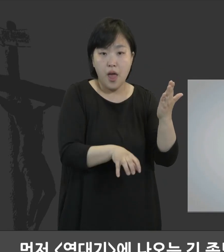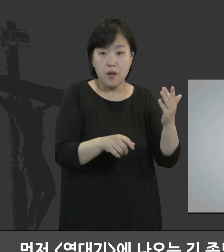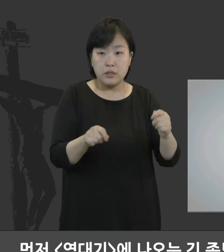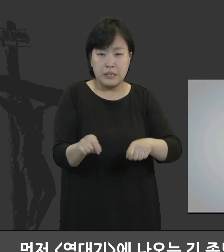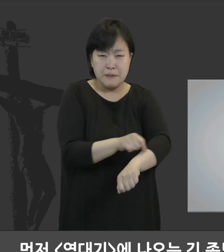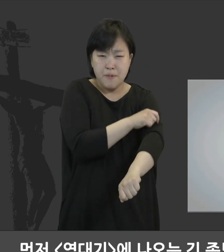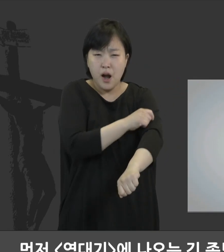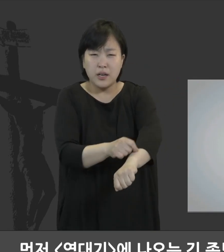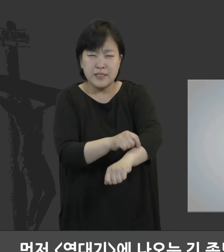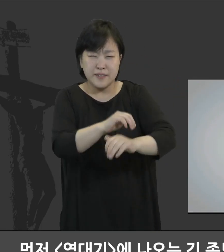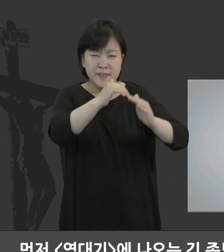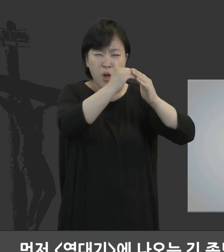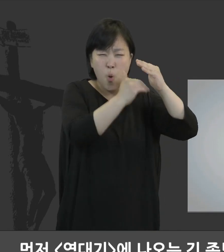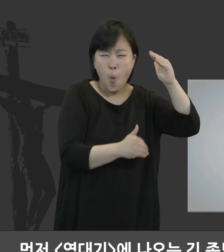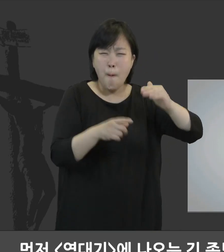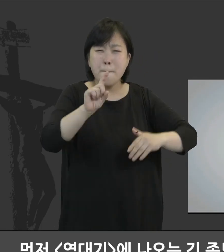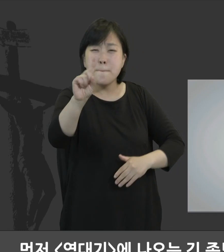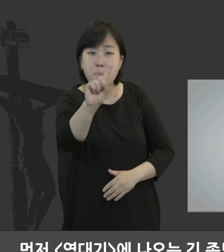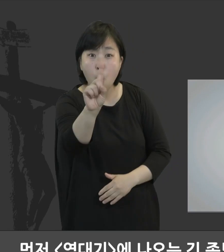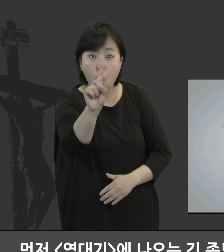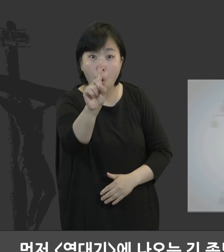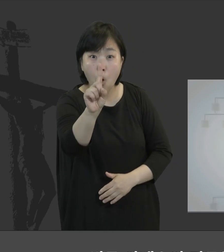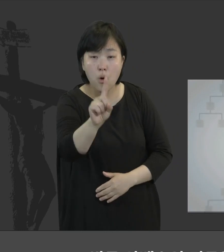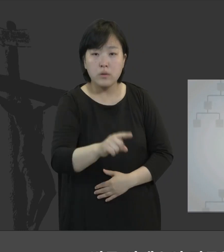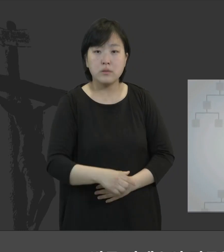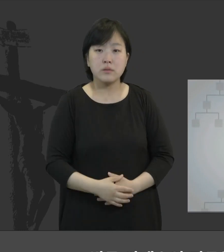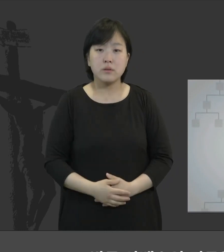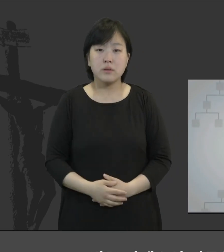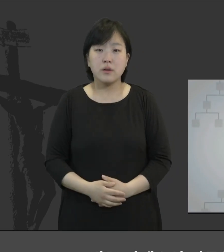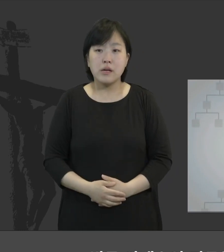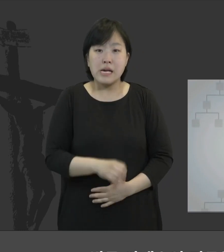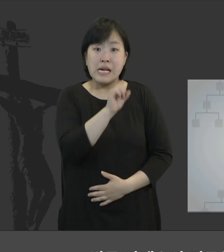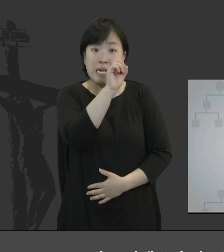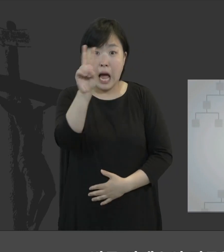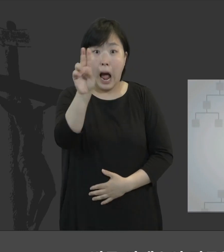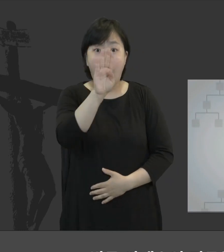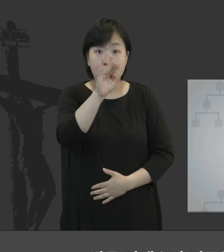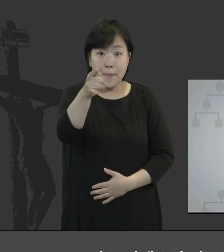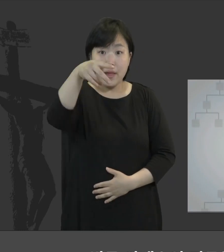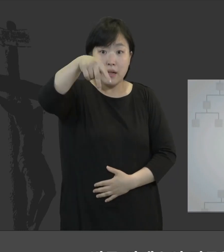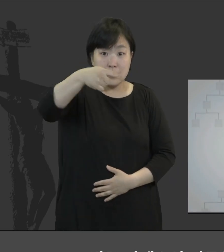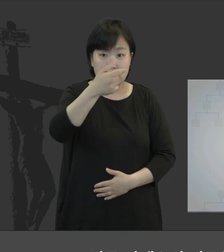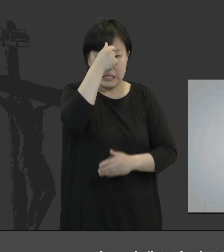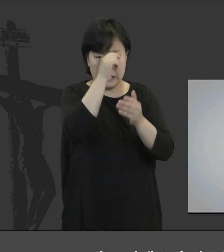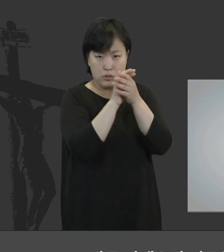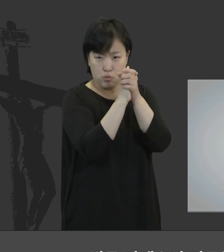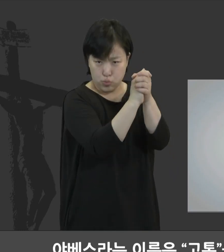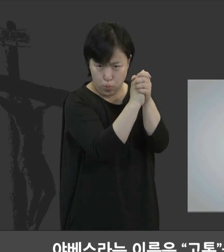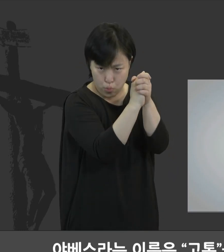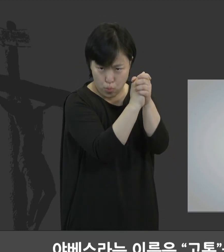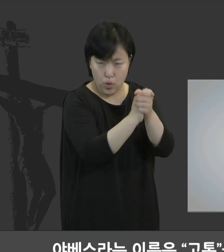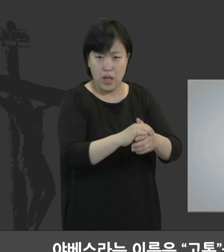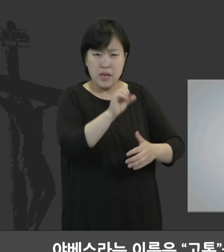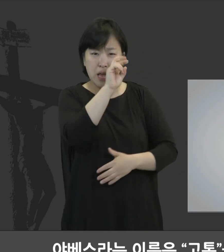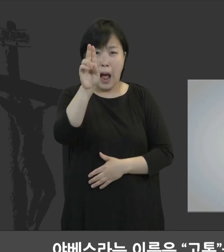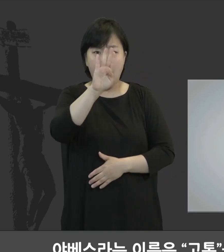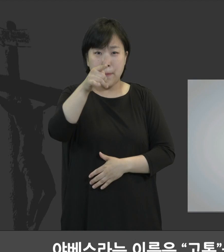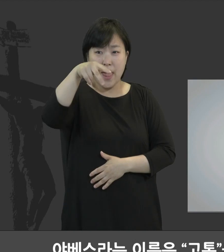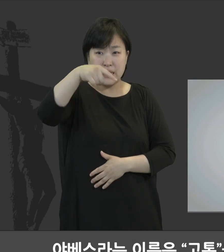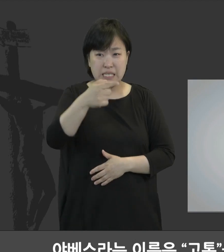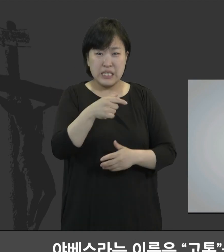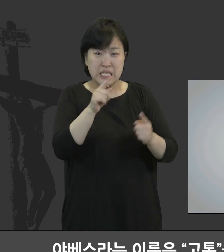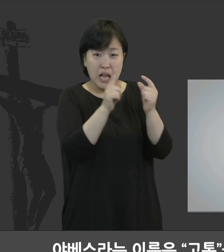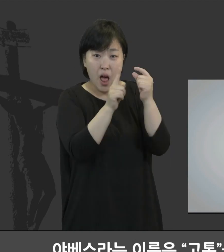있는 특별한 기록을 하나 살펴봅시다. 바로 야베스의 기도입니다. 야베스라는 이름은